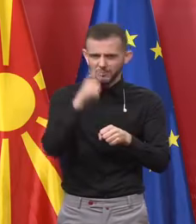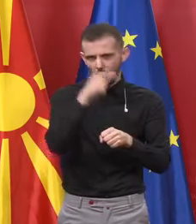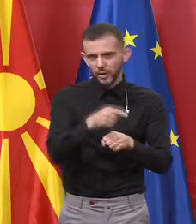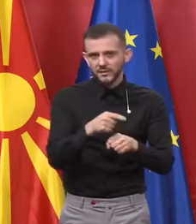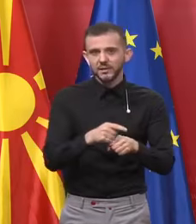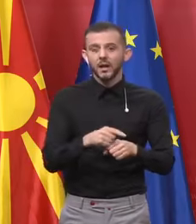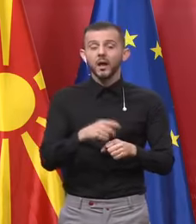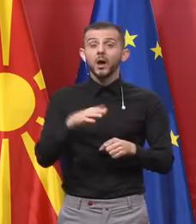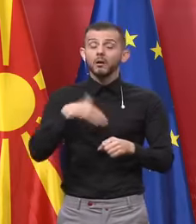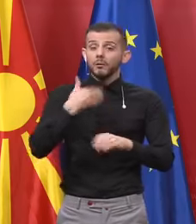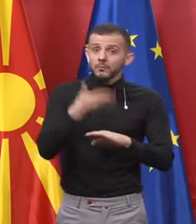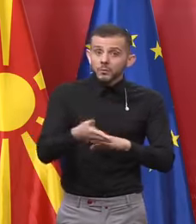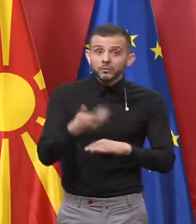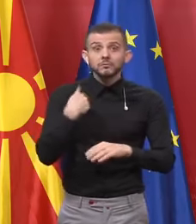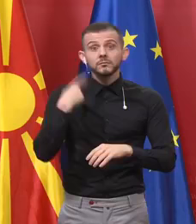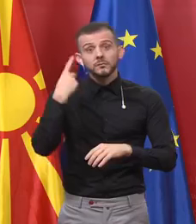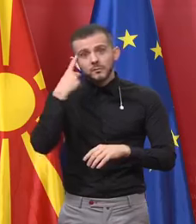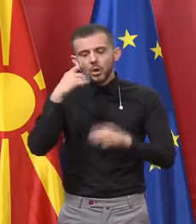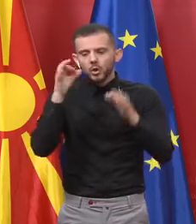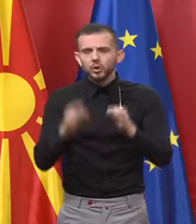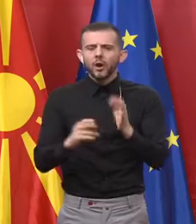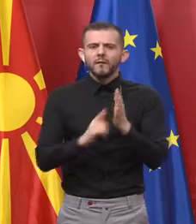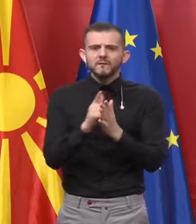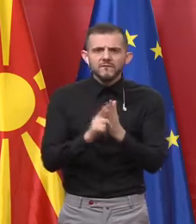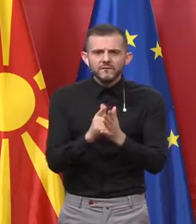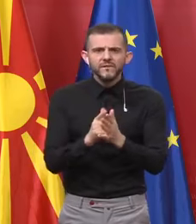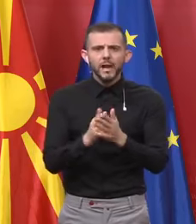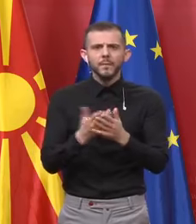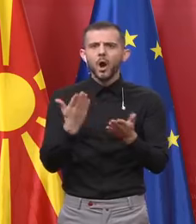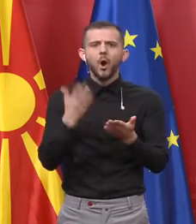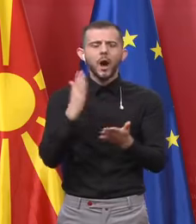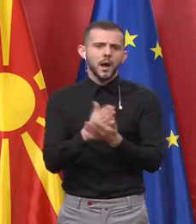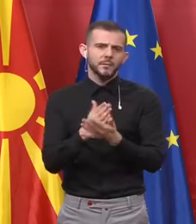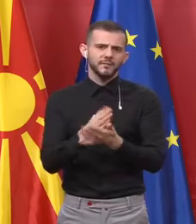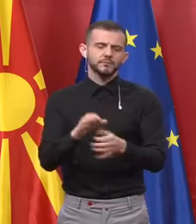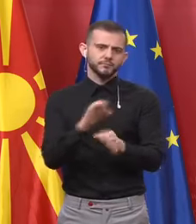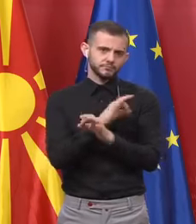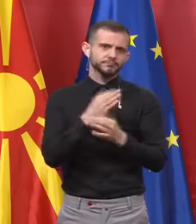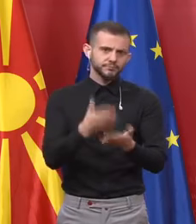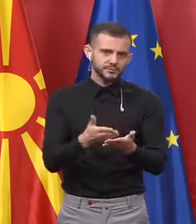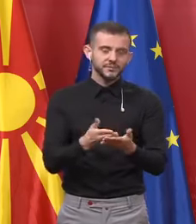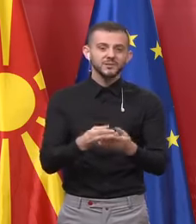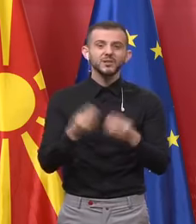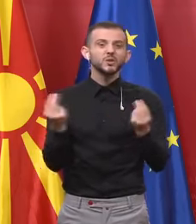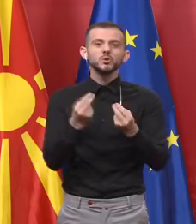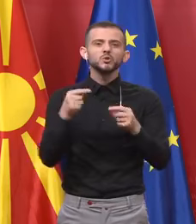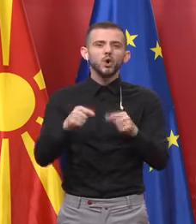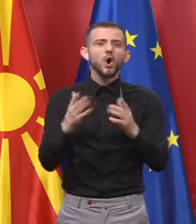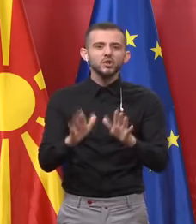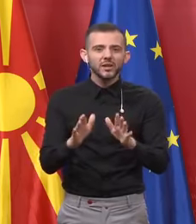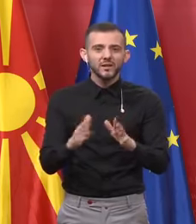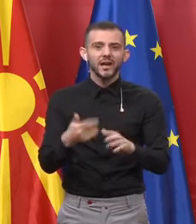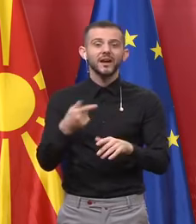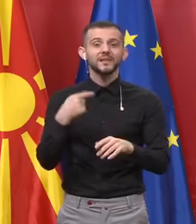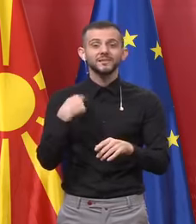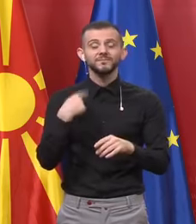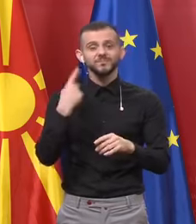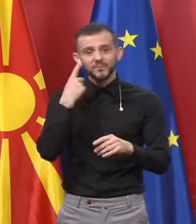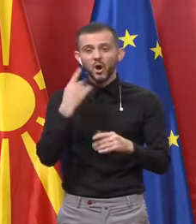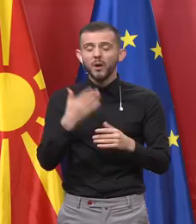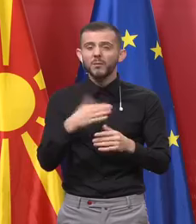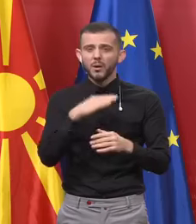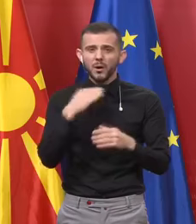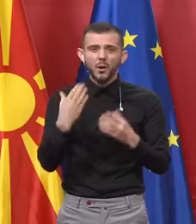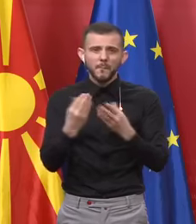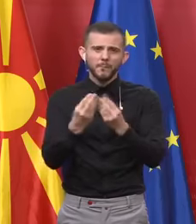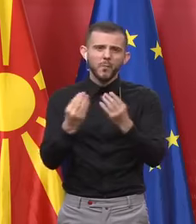што може да се знае точното време на смртта. Зашто е ова така? Заради тоа што многу фактори